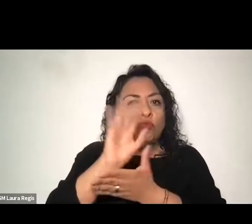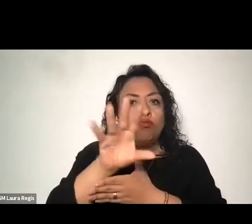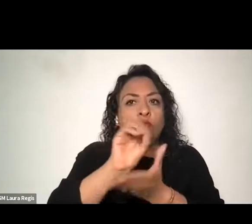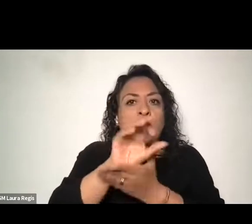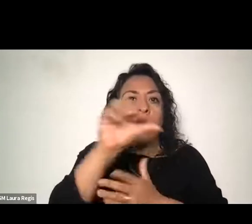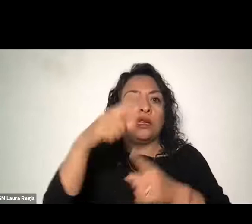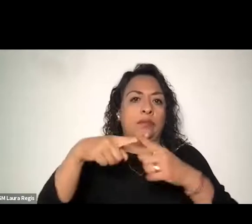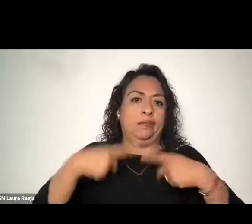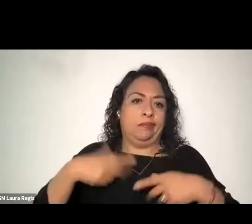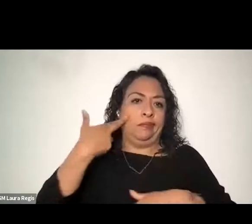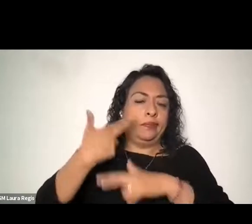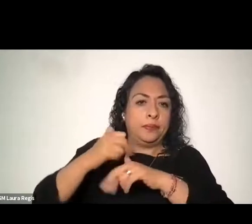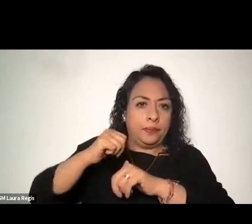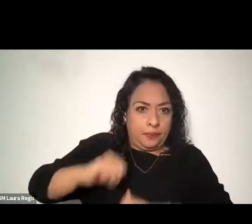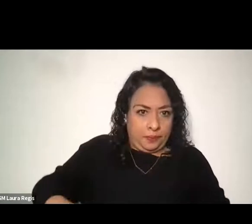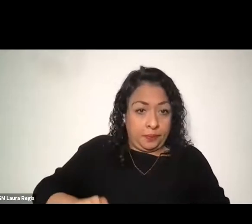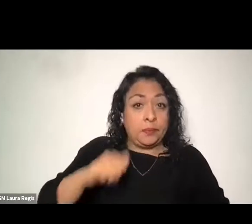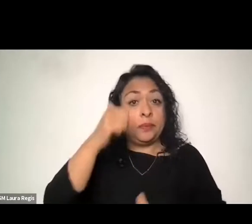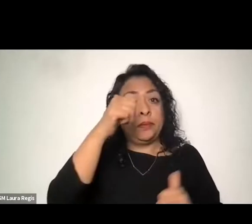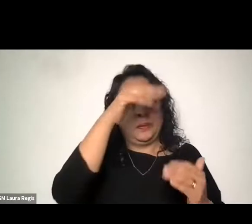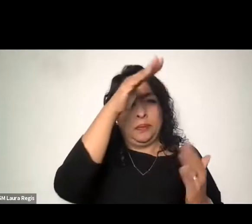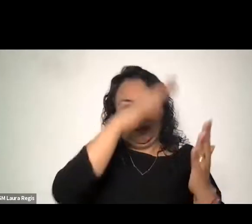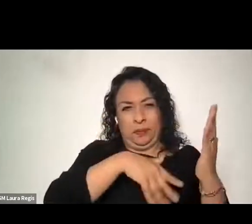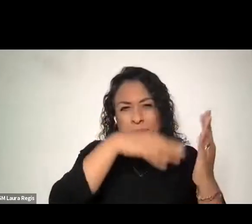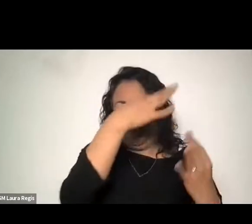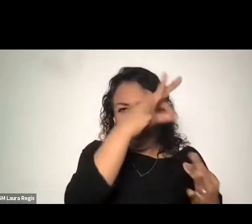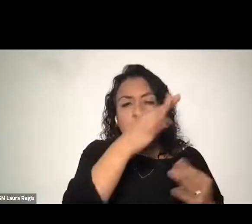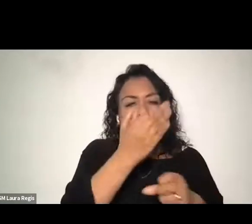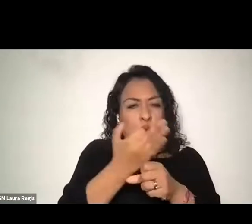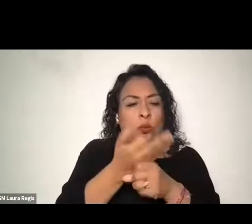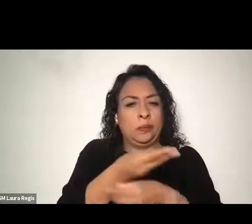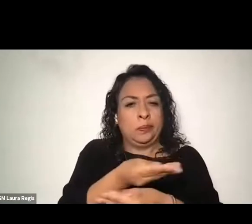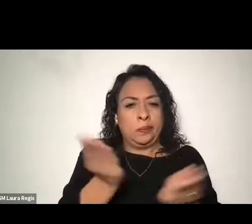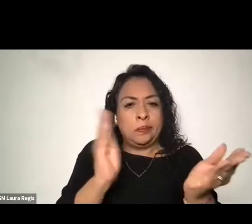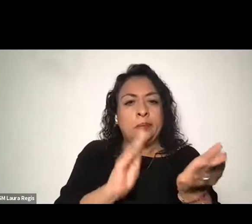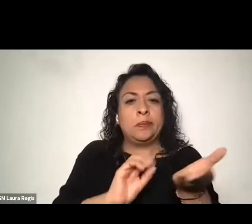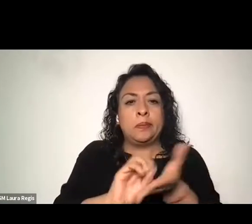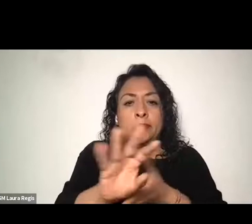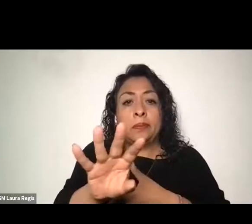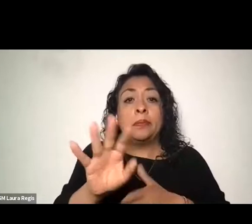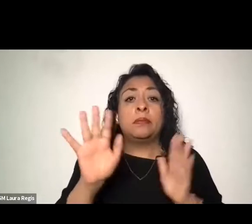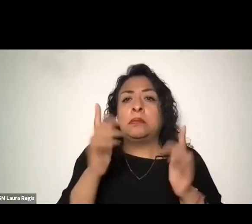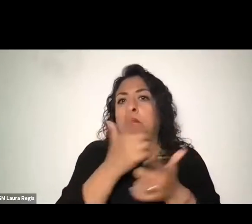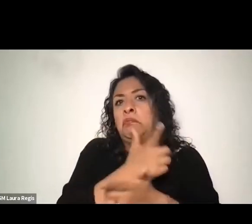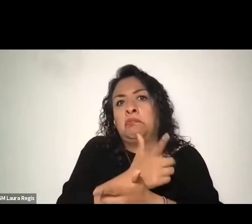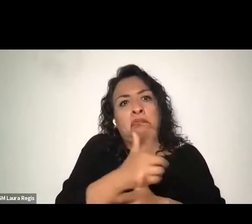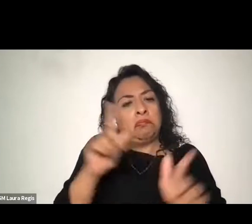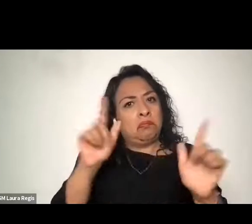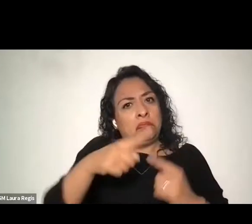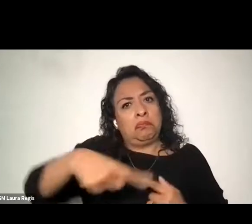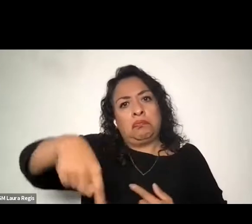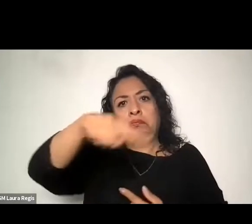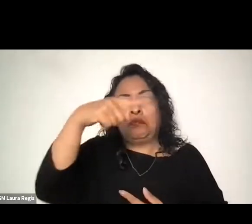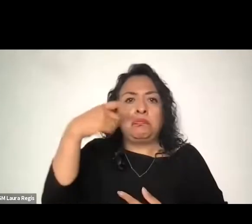autoridades. El documento ahora se los compartimos y lo dejamos libremente para que,